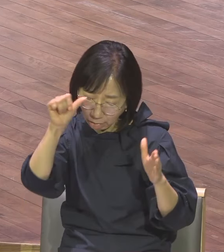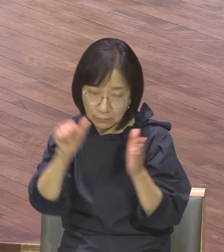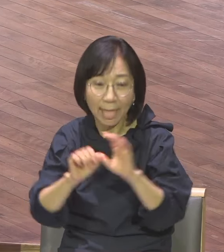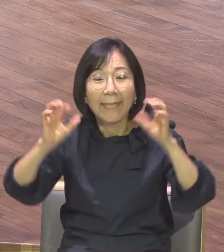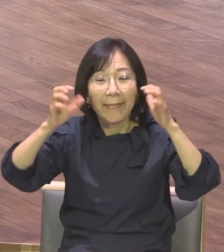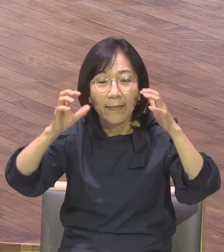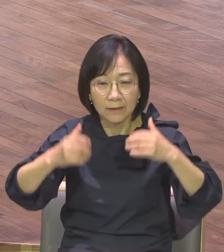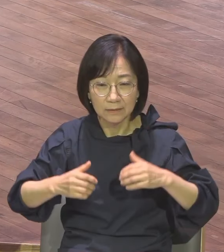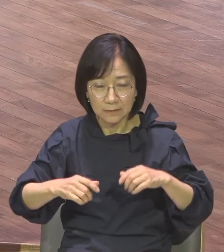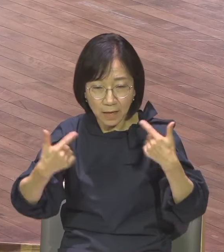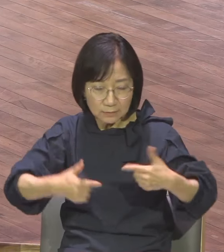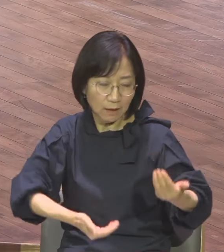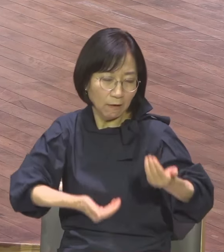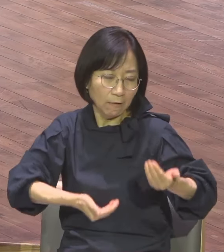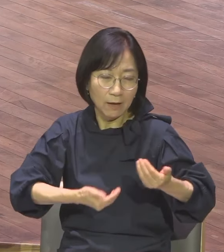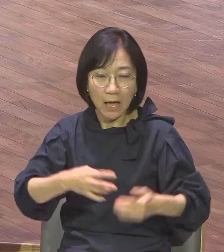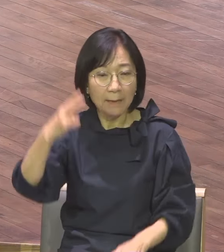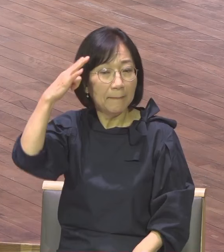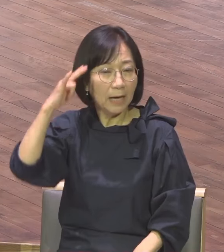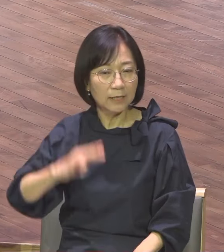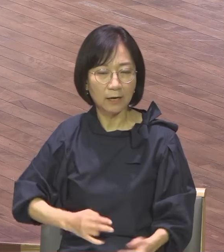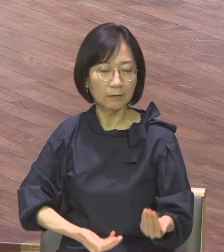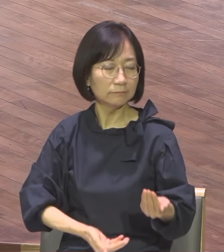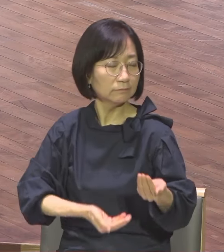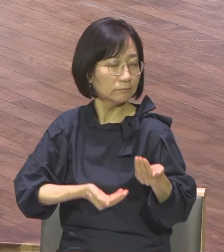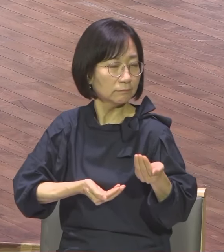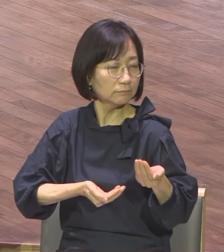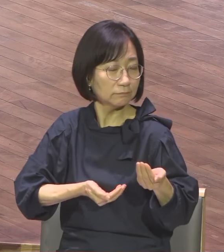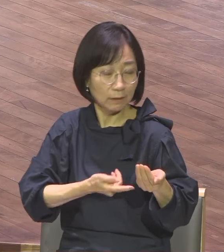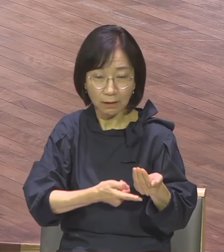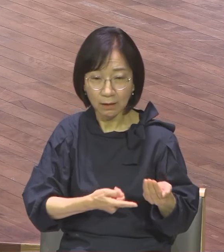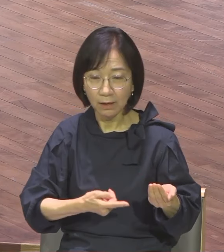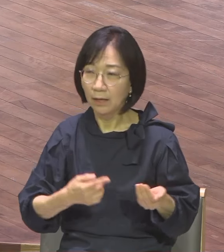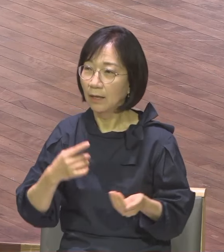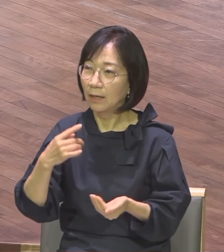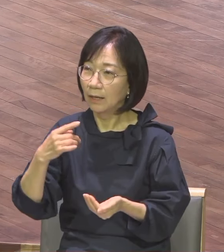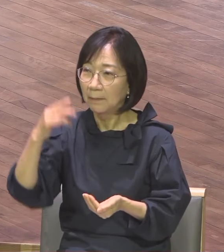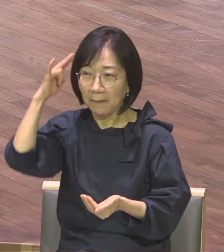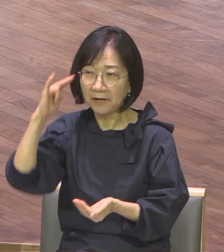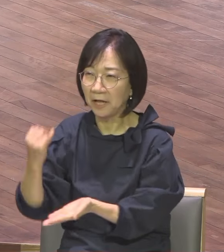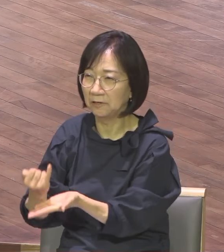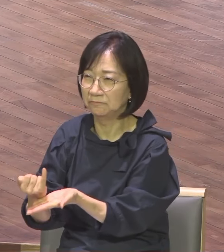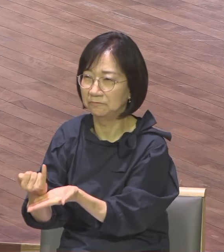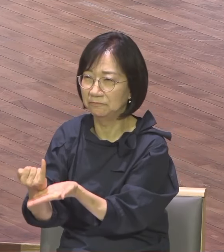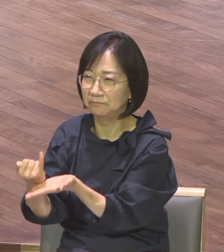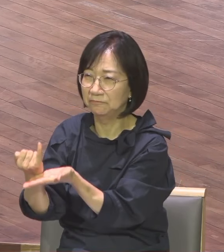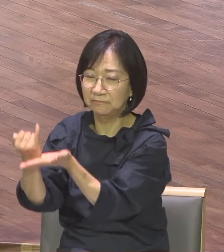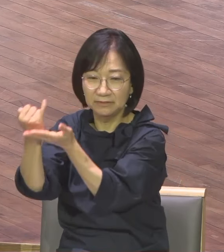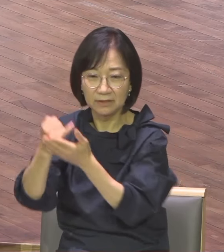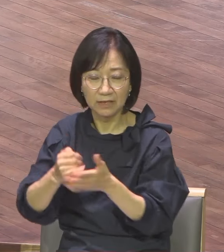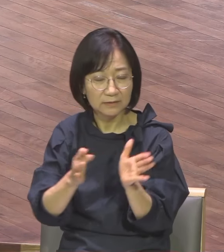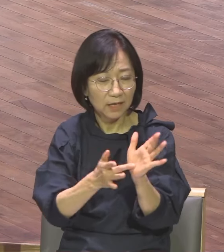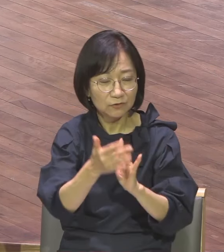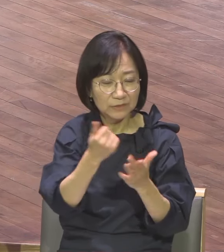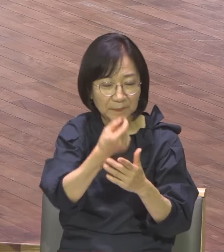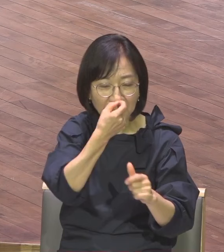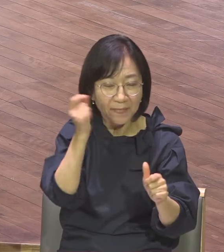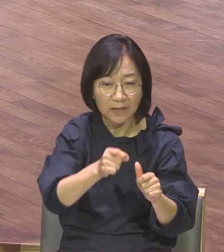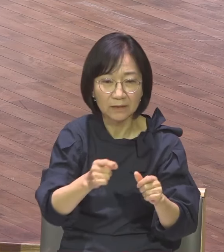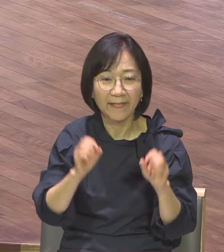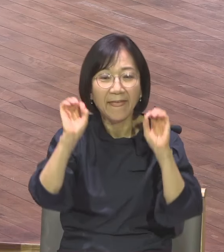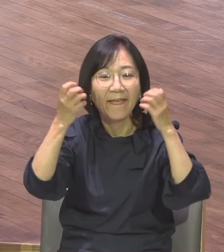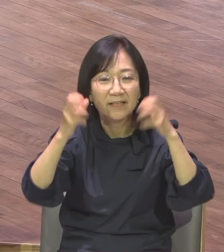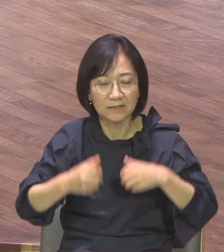마리아 숭배사상이잖아요. 성모 마리아, 무슨 마리아가 성모입니까? 주의 계집종이여니 주의 뜻대로 하시옵소서. 성경도 안